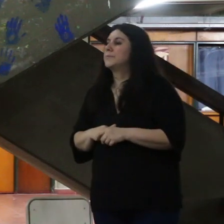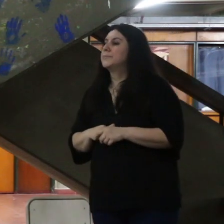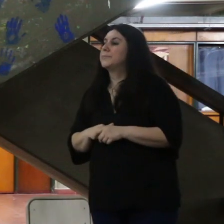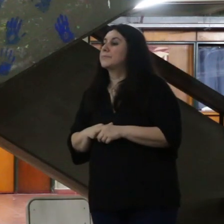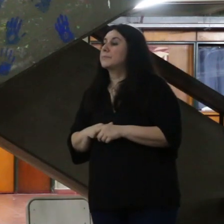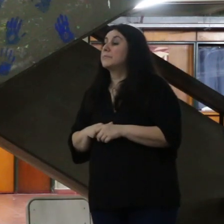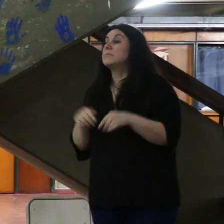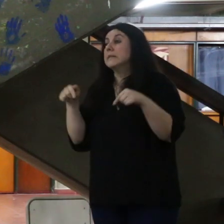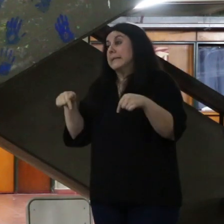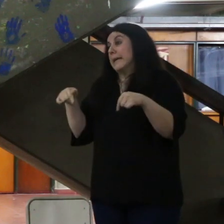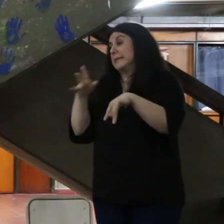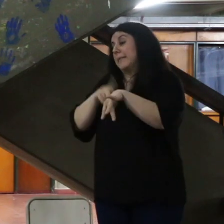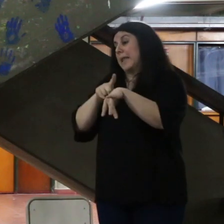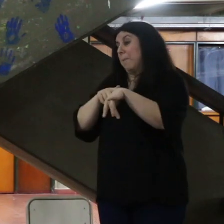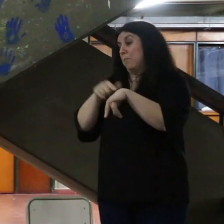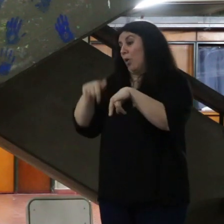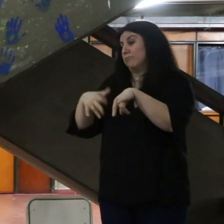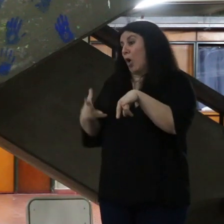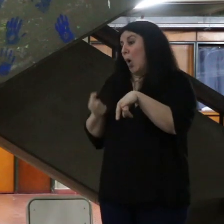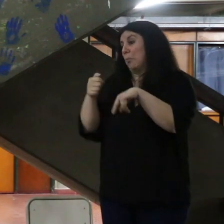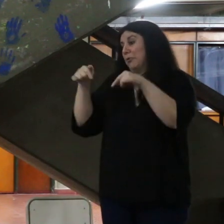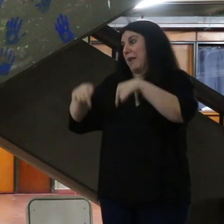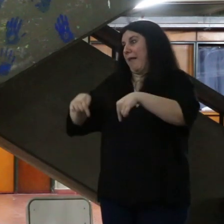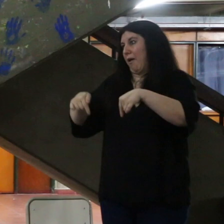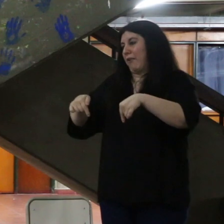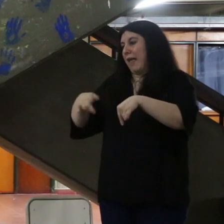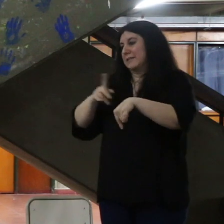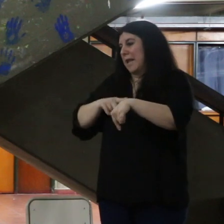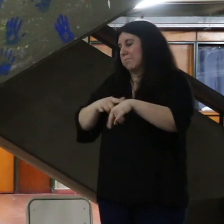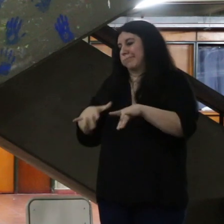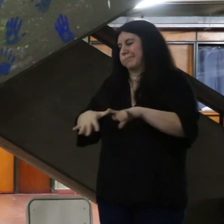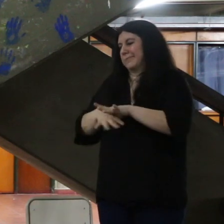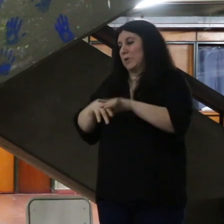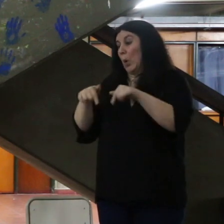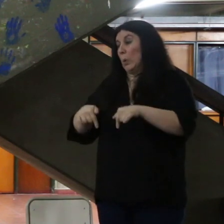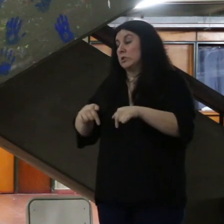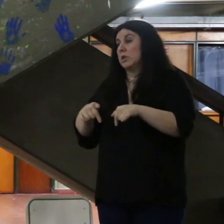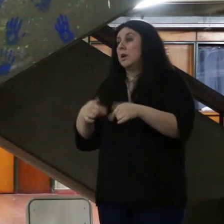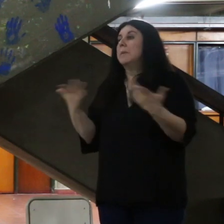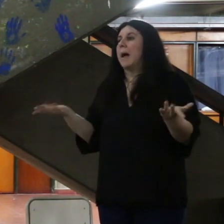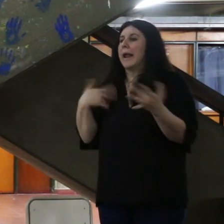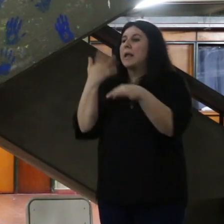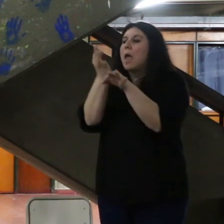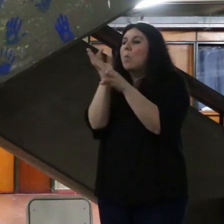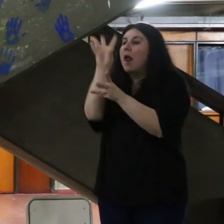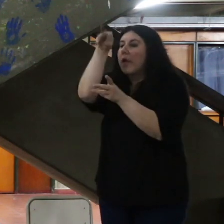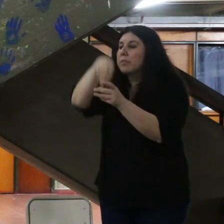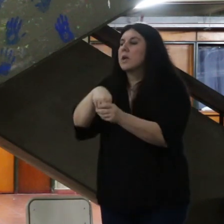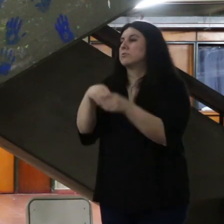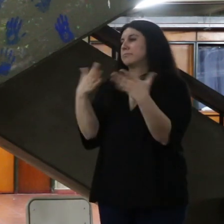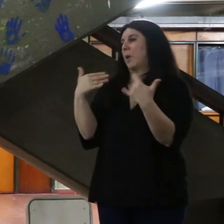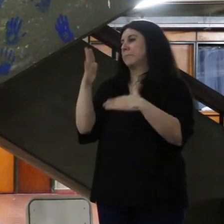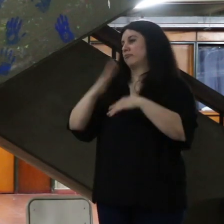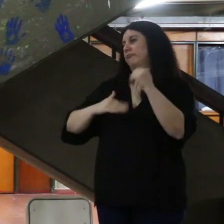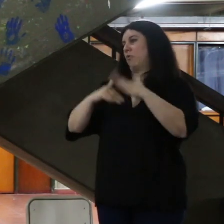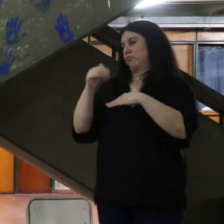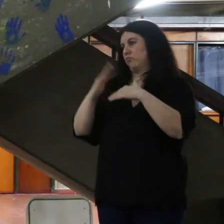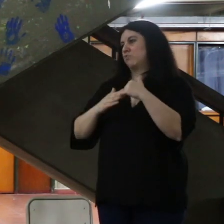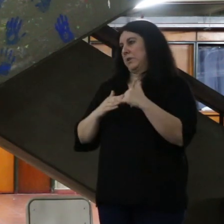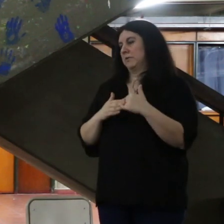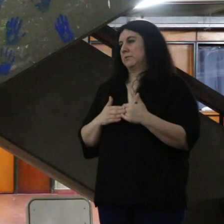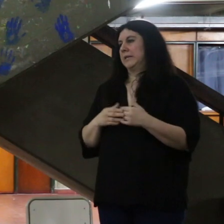Y este es el tiempo oportuno también para construir en las escuelas